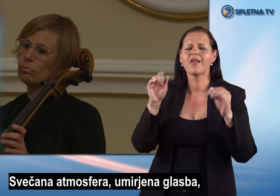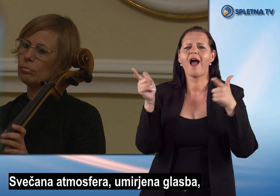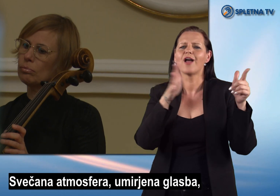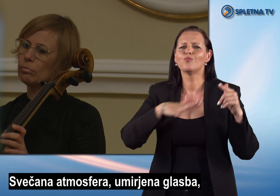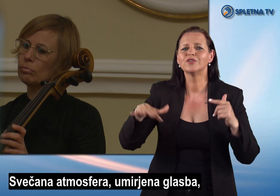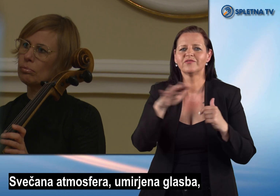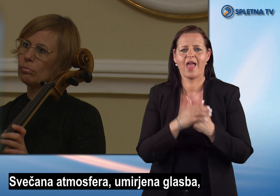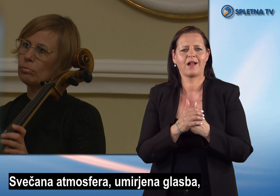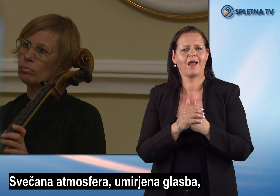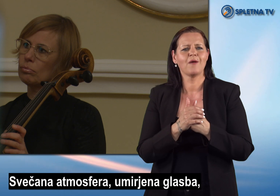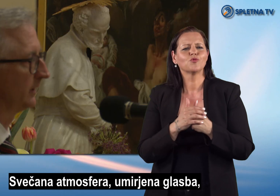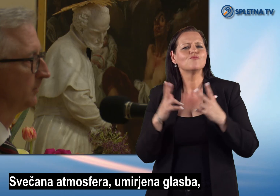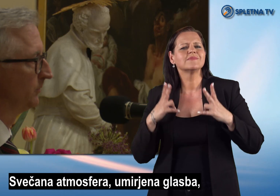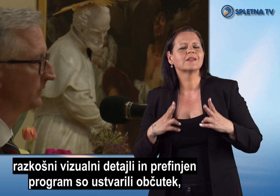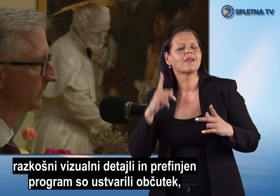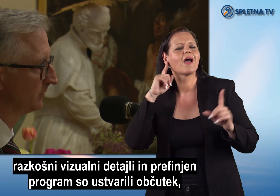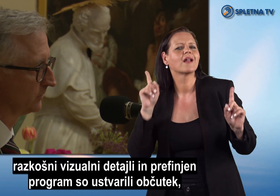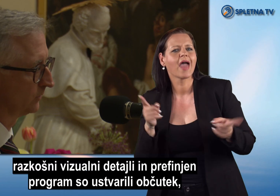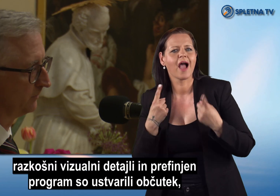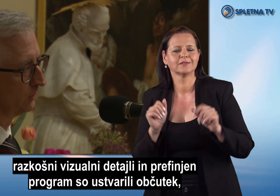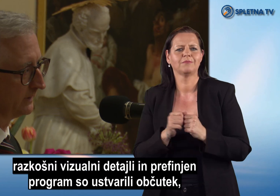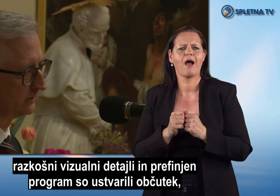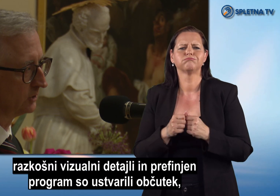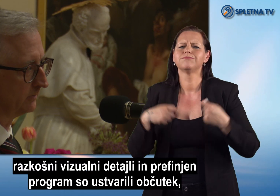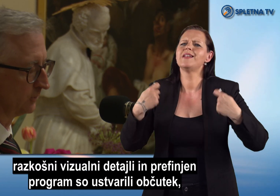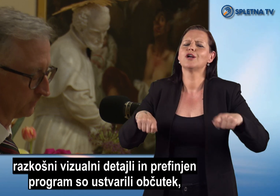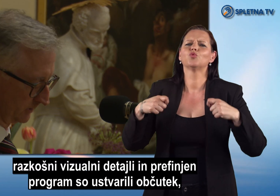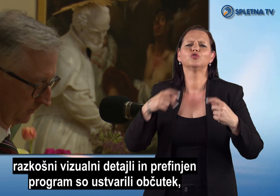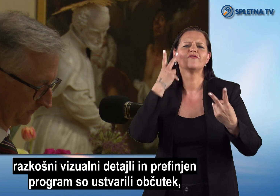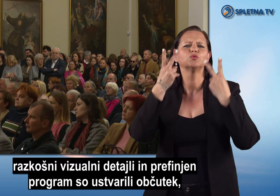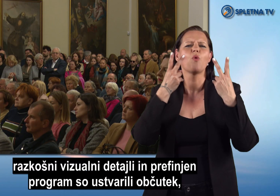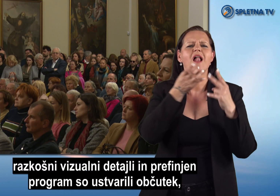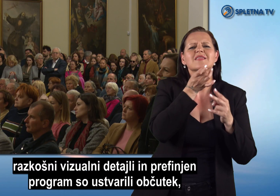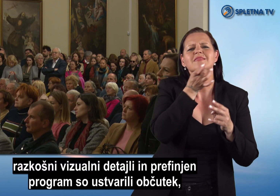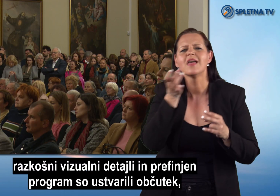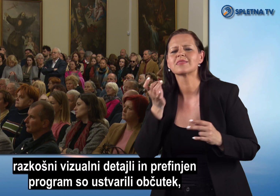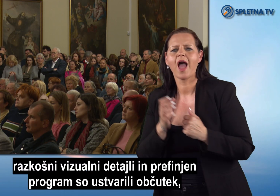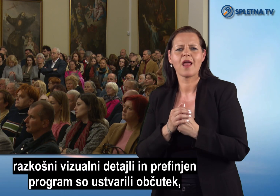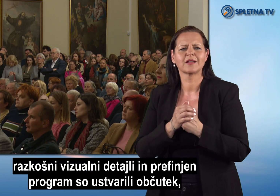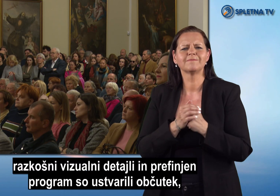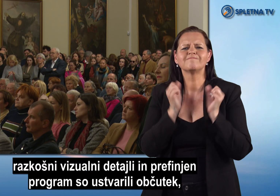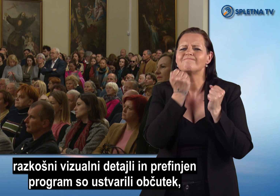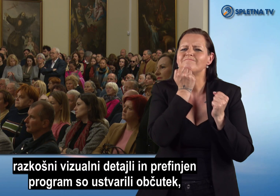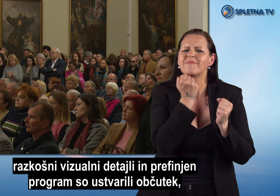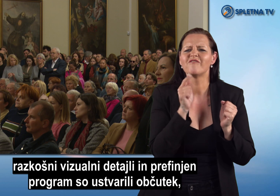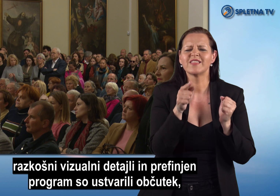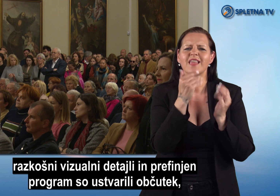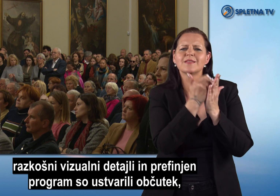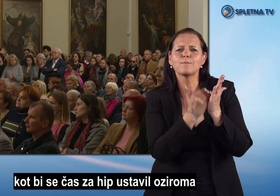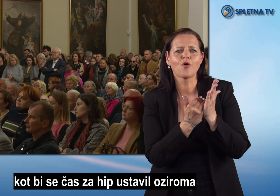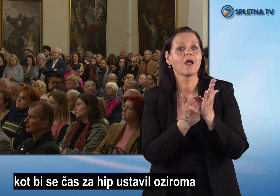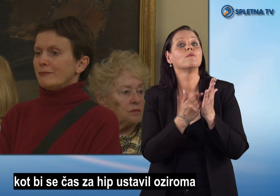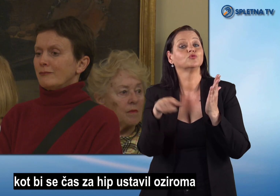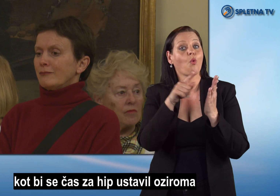Svečana atmosfera, umirjena glasba, razkošni vizualni detajli in prefinjen program so ustvarili